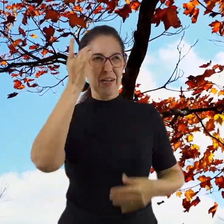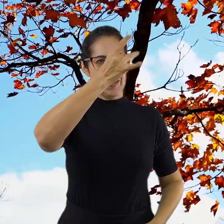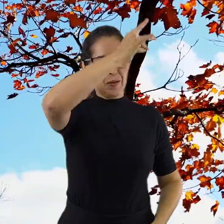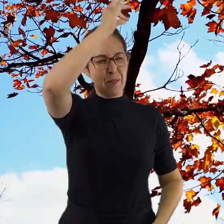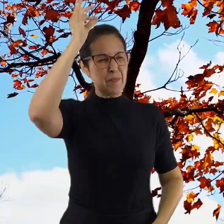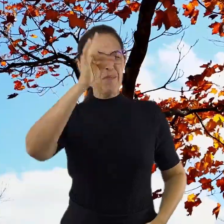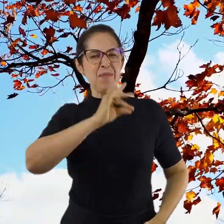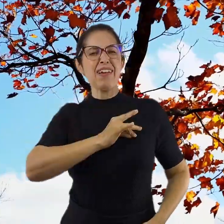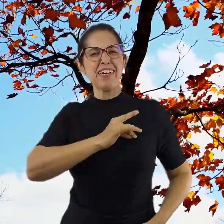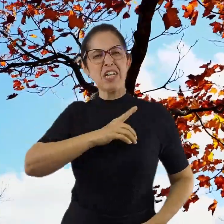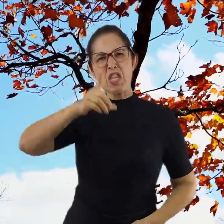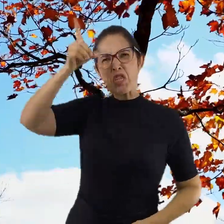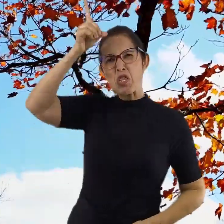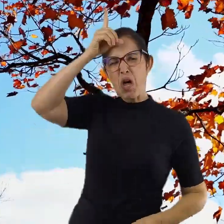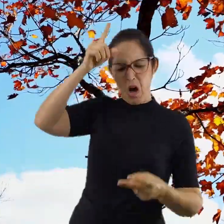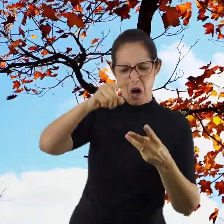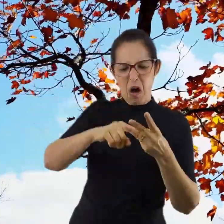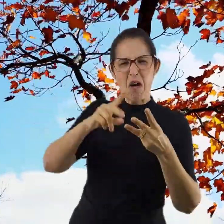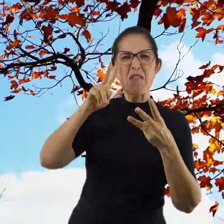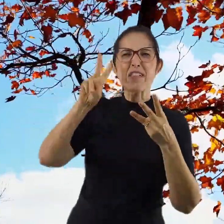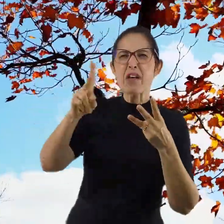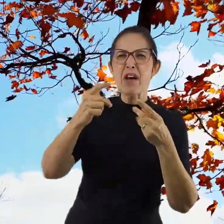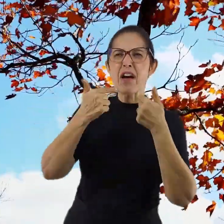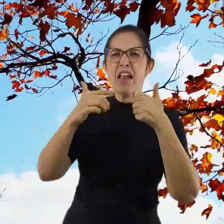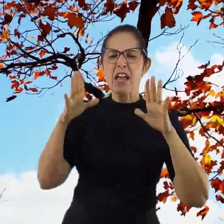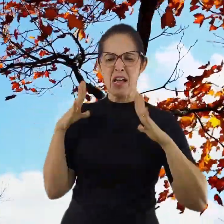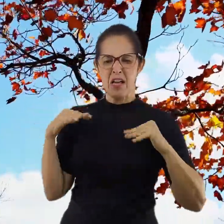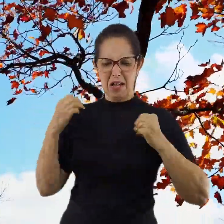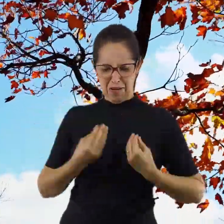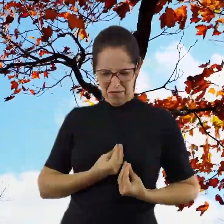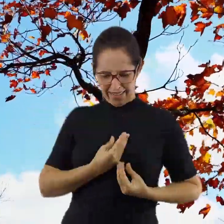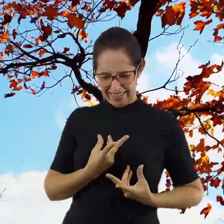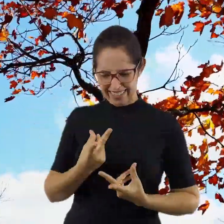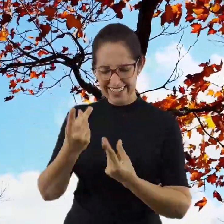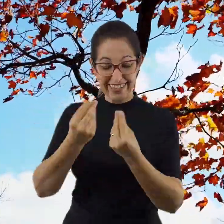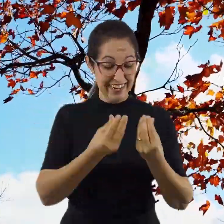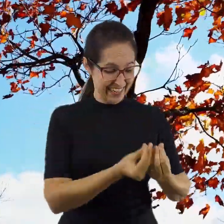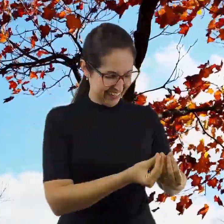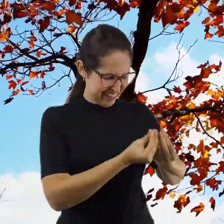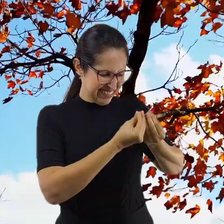dons espirituais, visões, língua estranha, vida eterna.